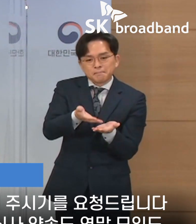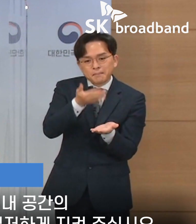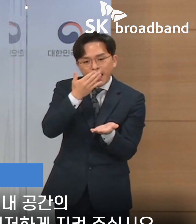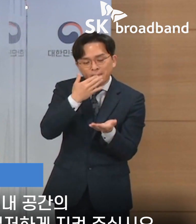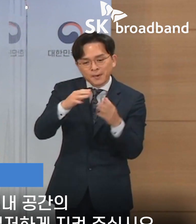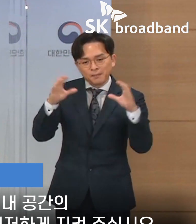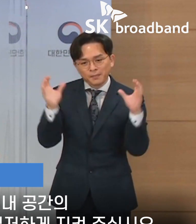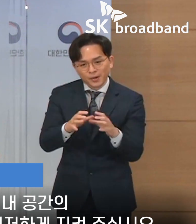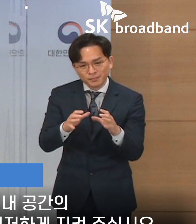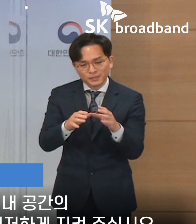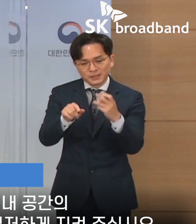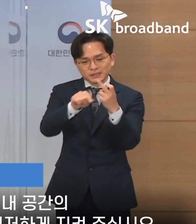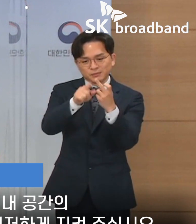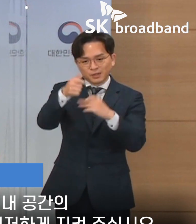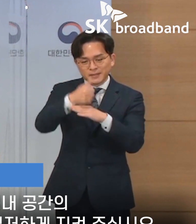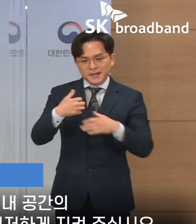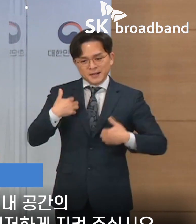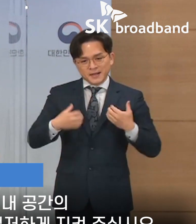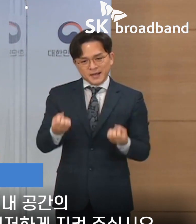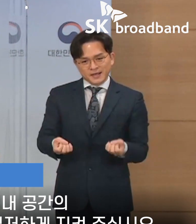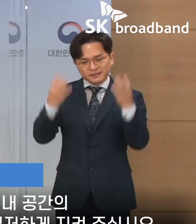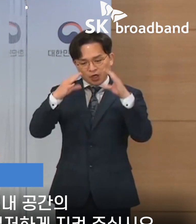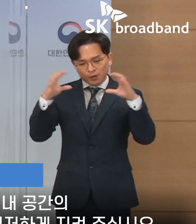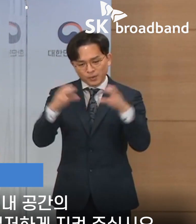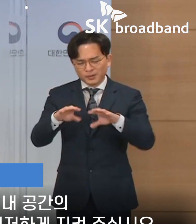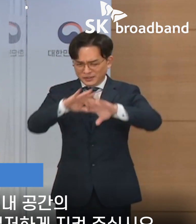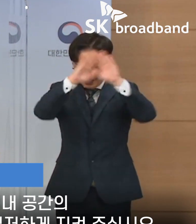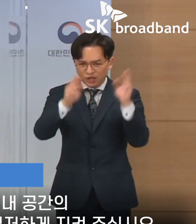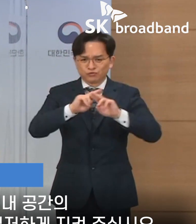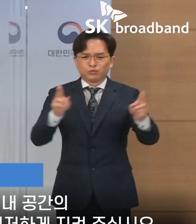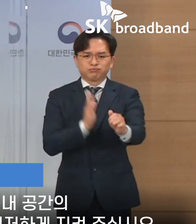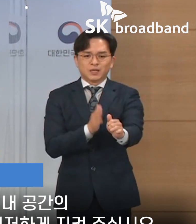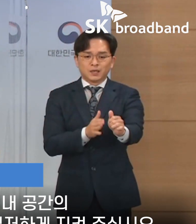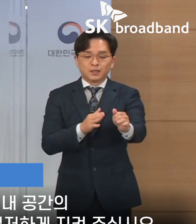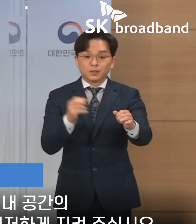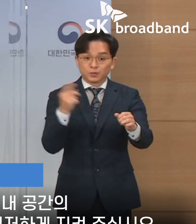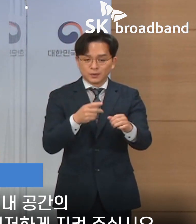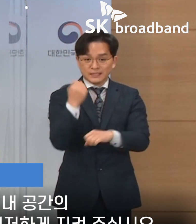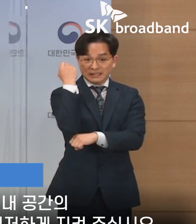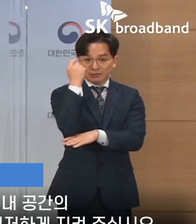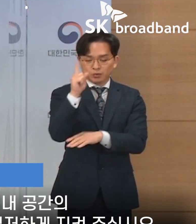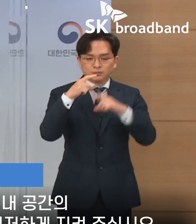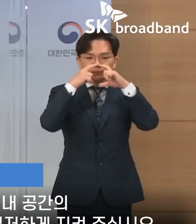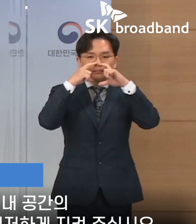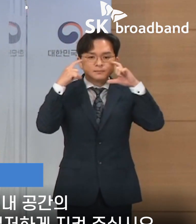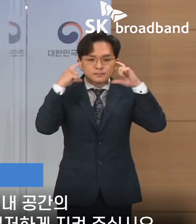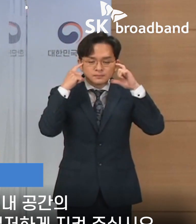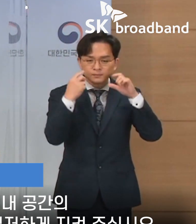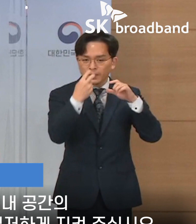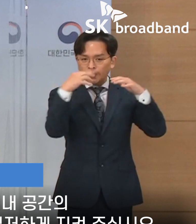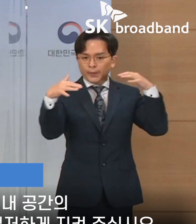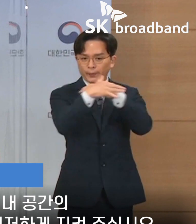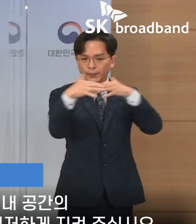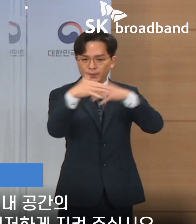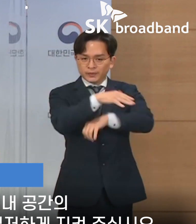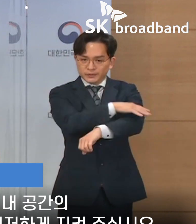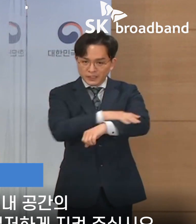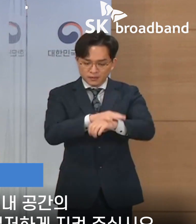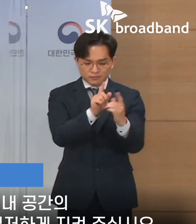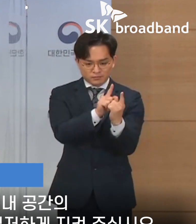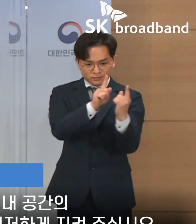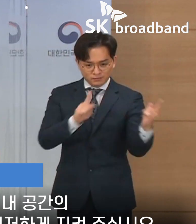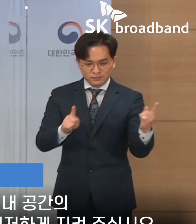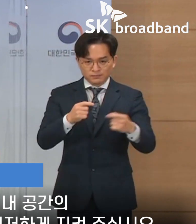모임도 모두 취소해 주시고 마스크 착용과 실내 공간의 주기적인 환기 등 생활 방역